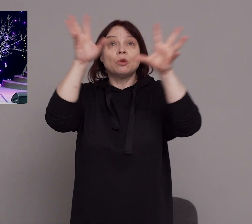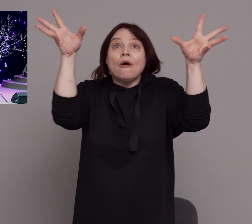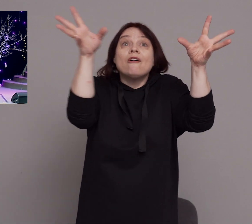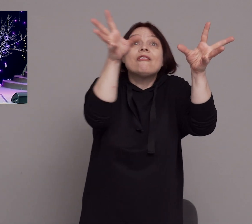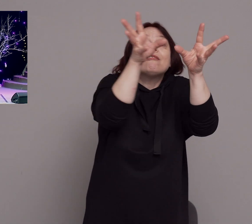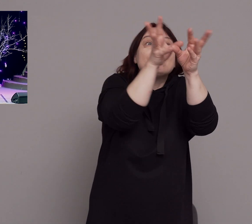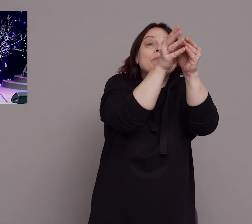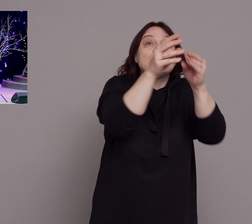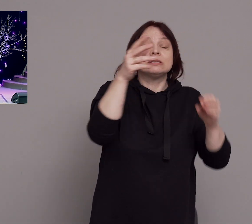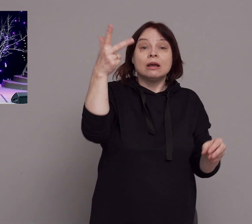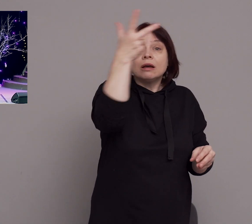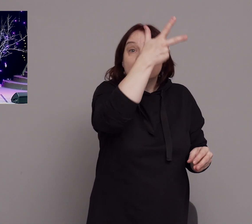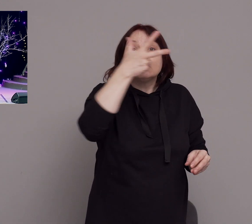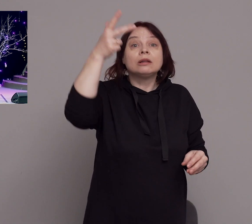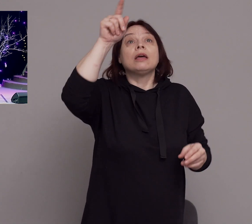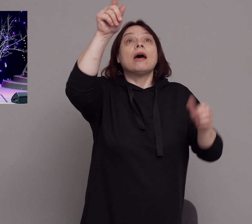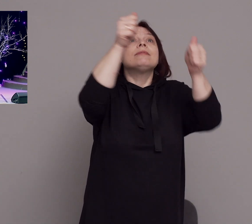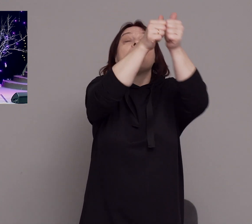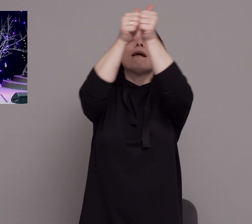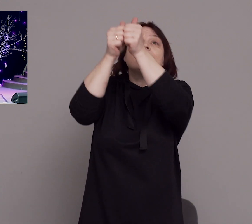показывает, он поднимает нас высоко в небеса.